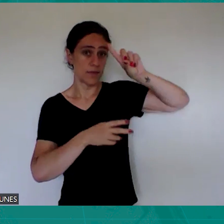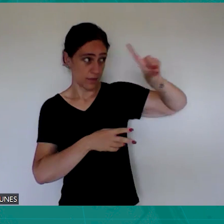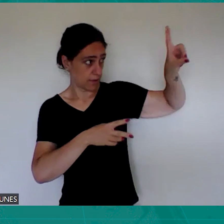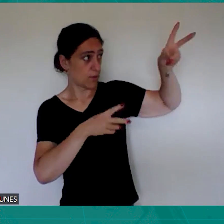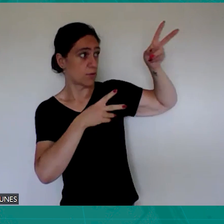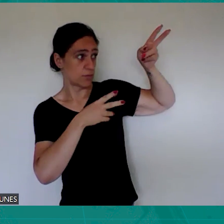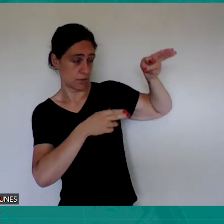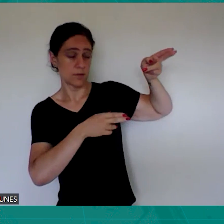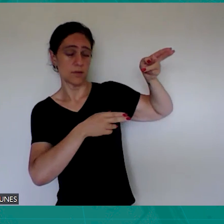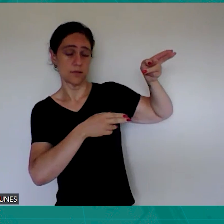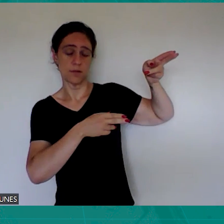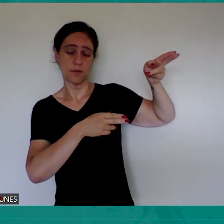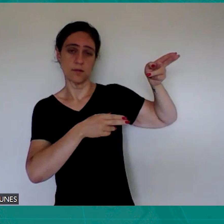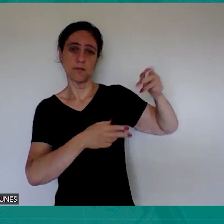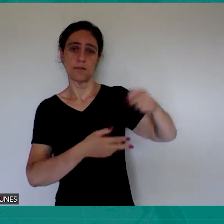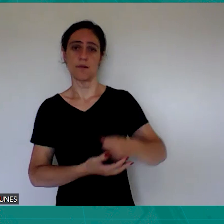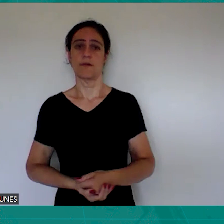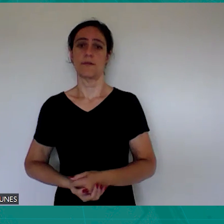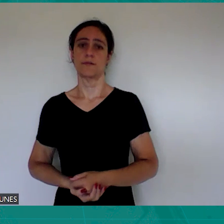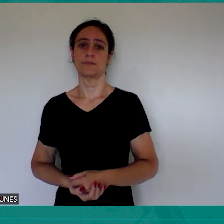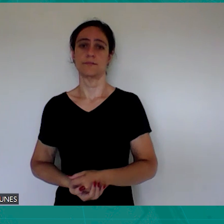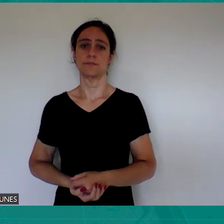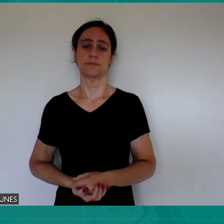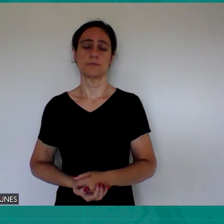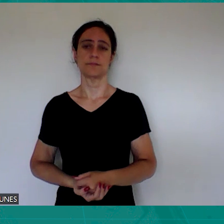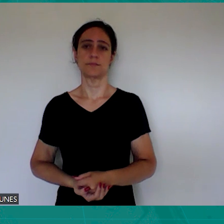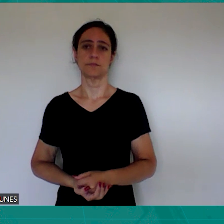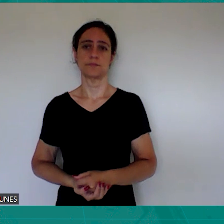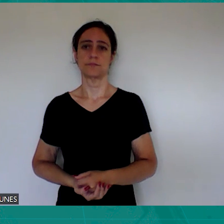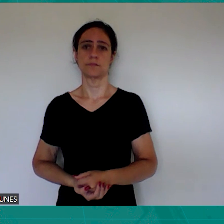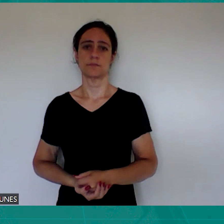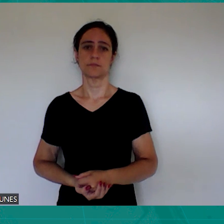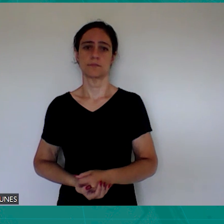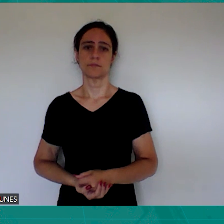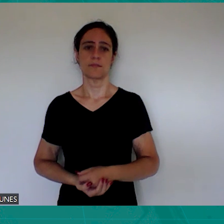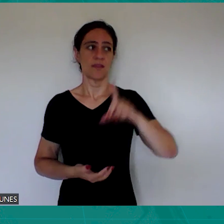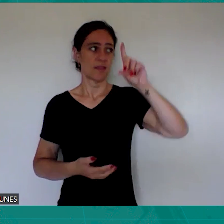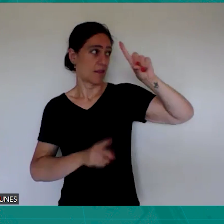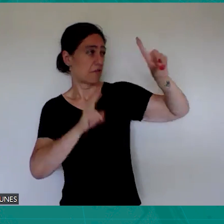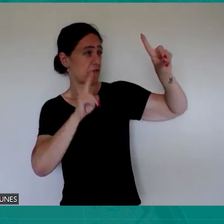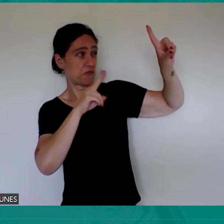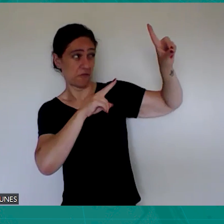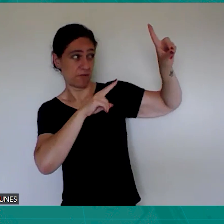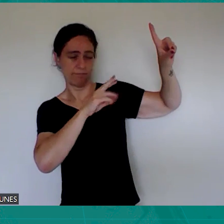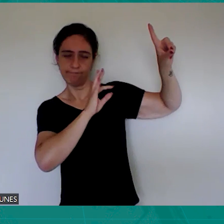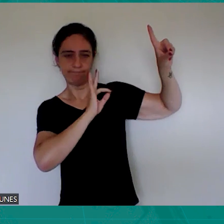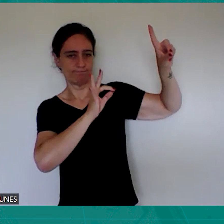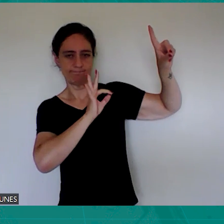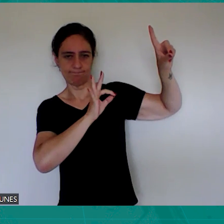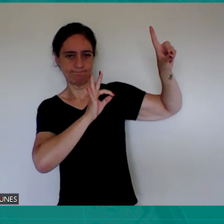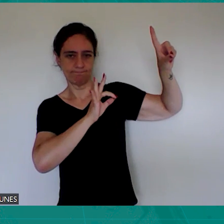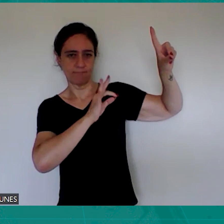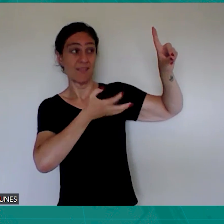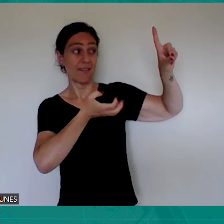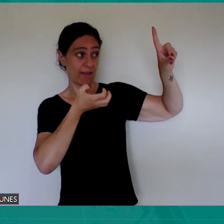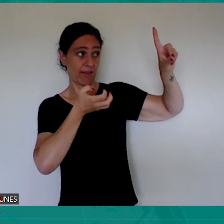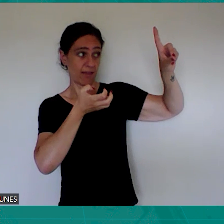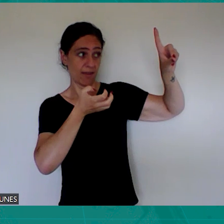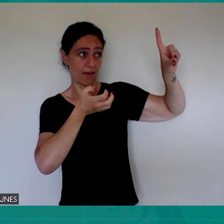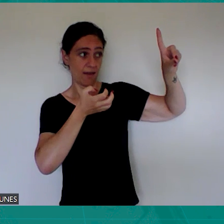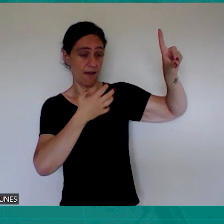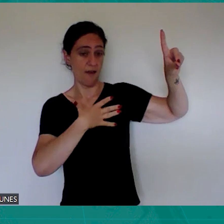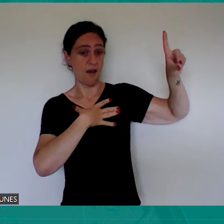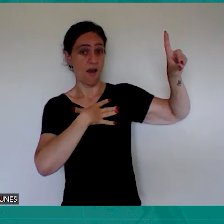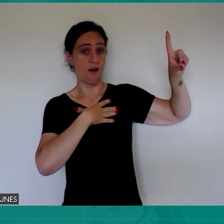é a imagem do Deus invisível. Deus, ninguém vai ver Deus, mas você quer ver a Deus? Vê o Filho. Filho